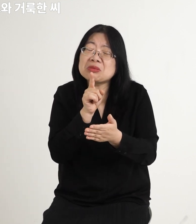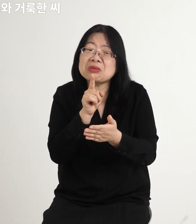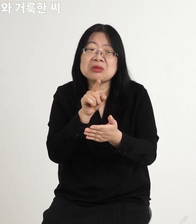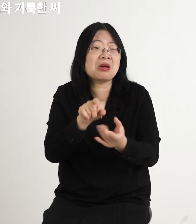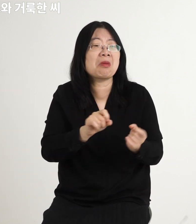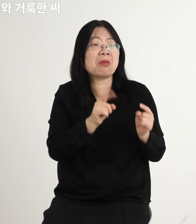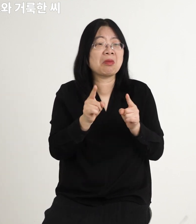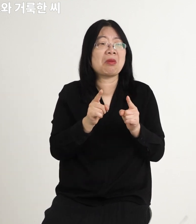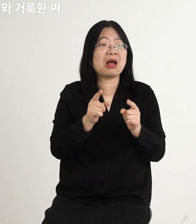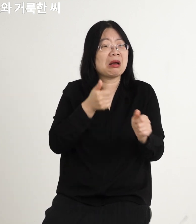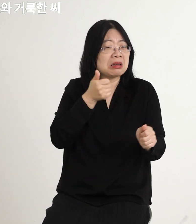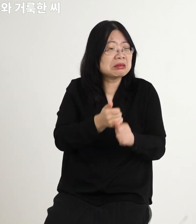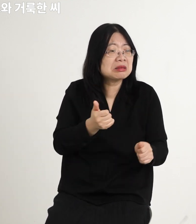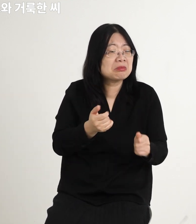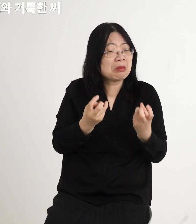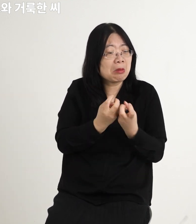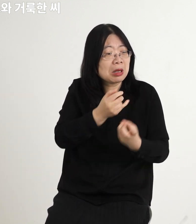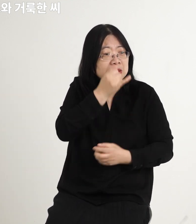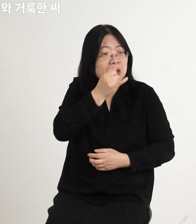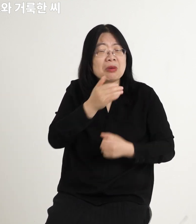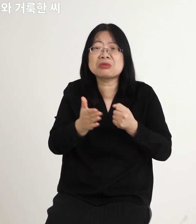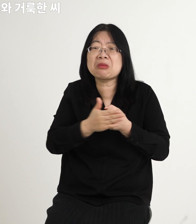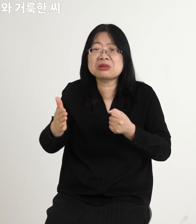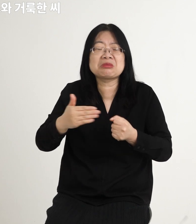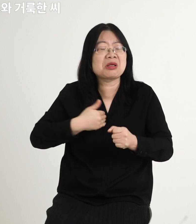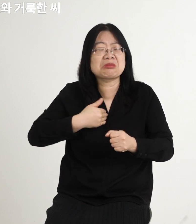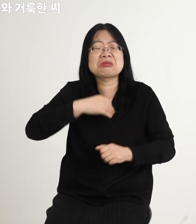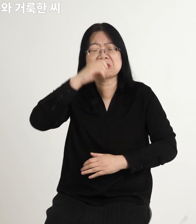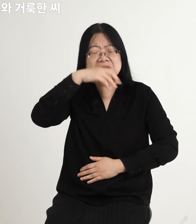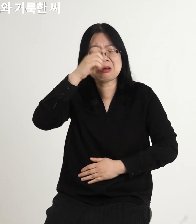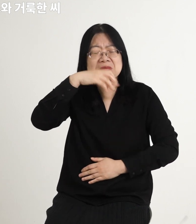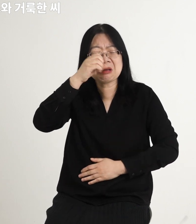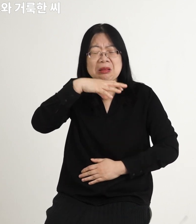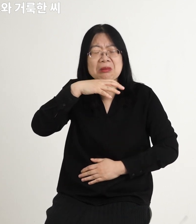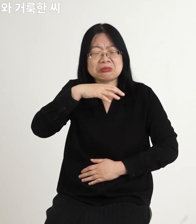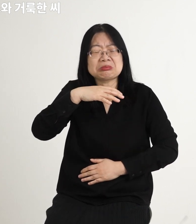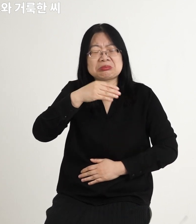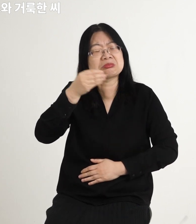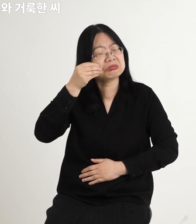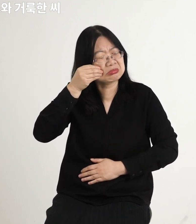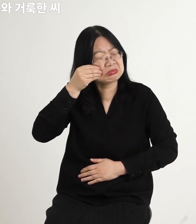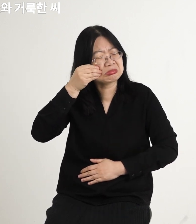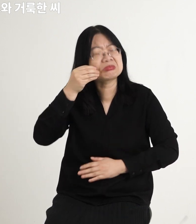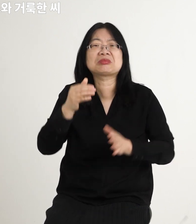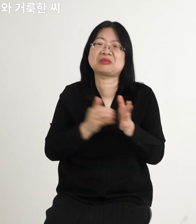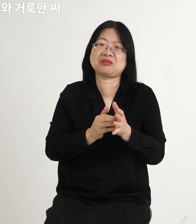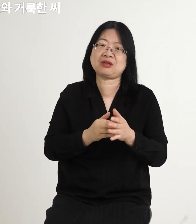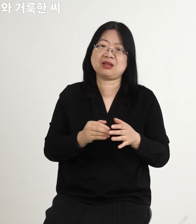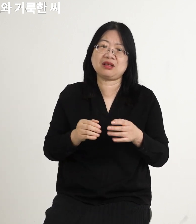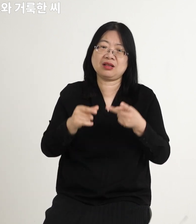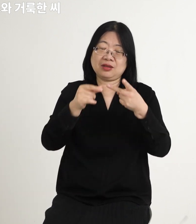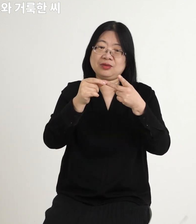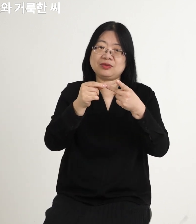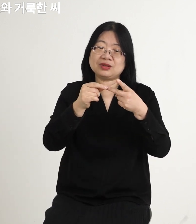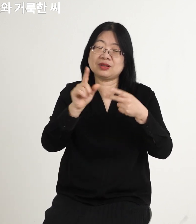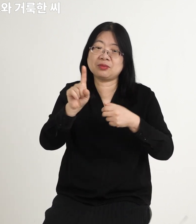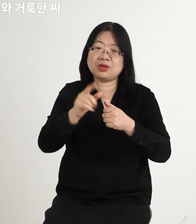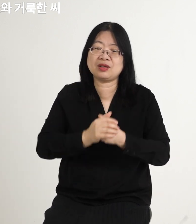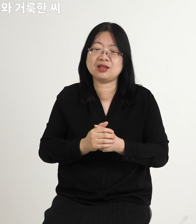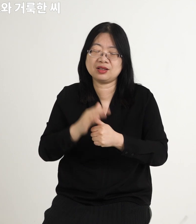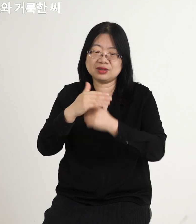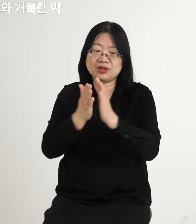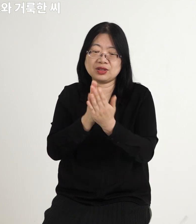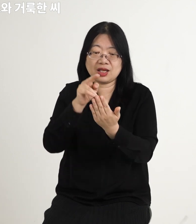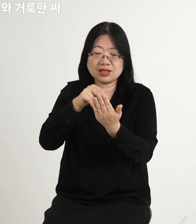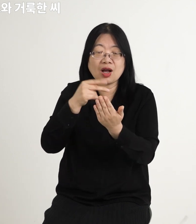있겠습니까? 그래서 나는 징표를 구하지 않겠습니다. 두 번째는 뭐라 그랬어요? 성경을